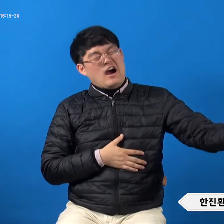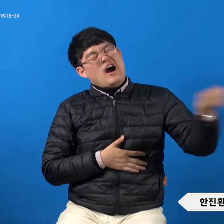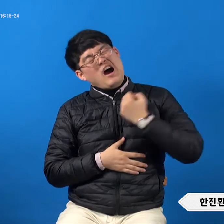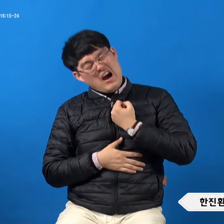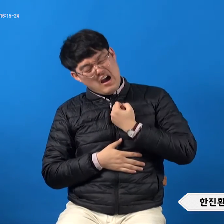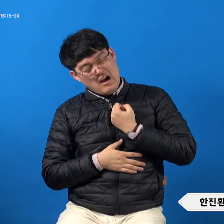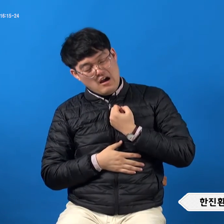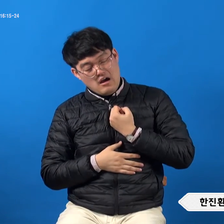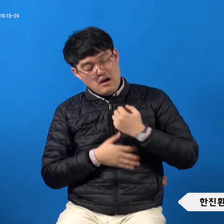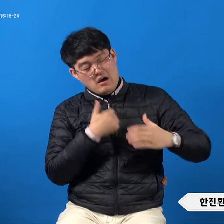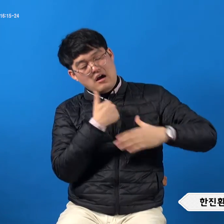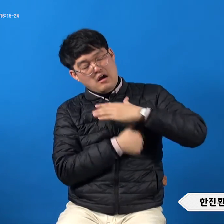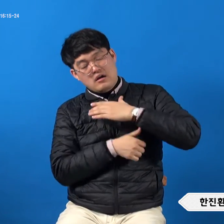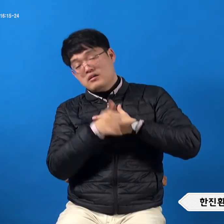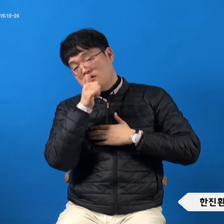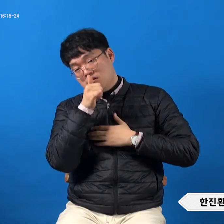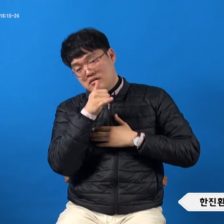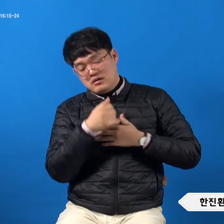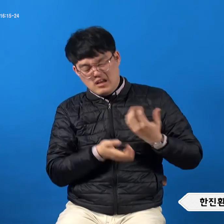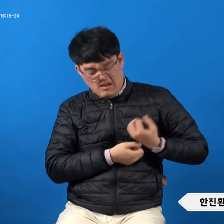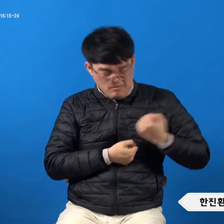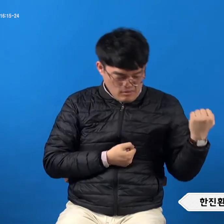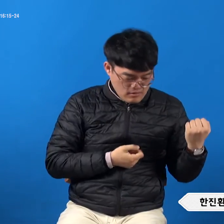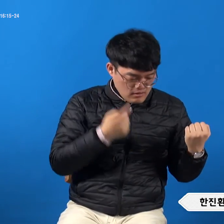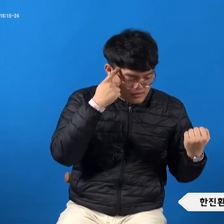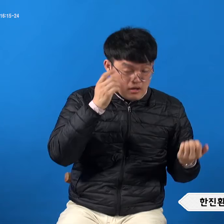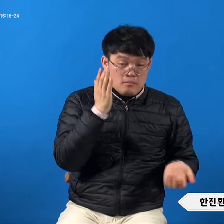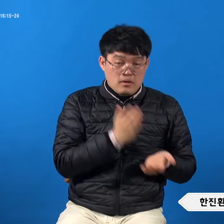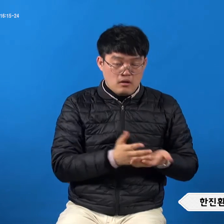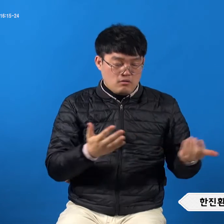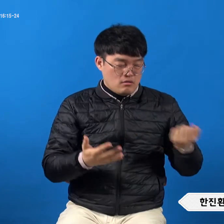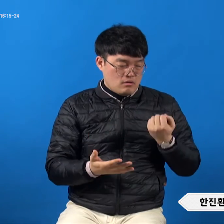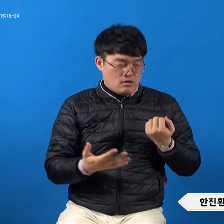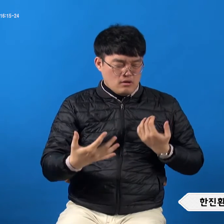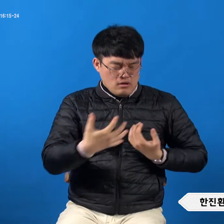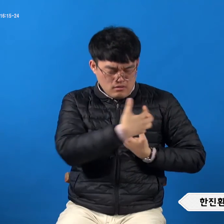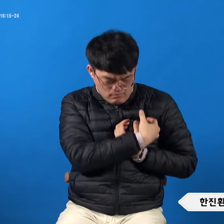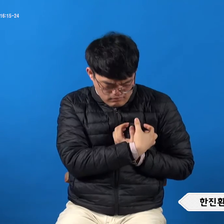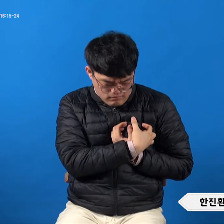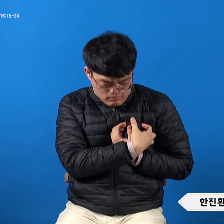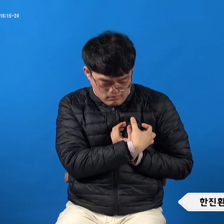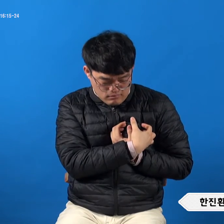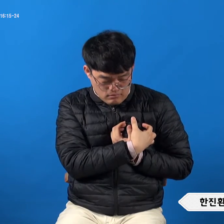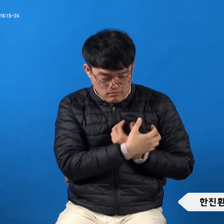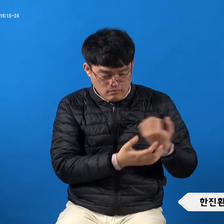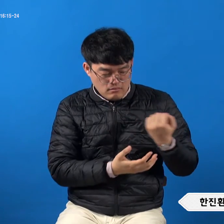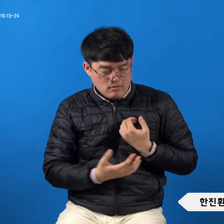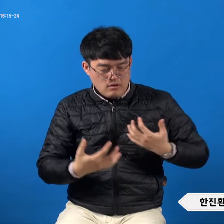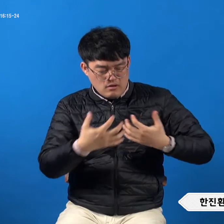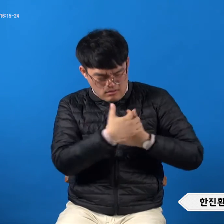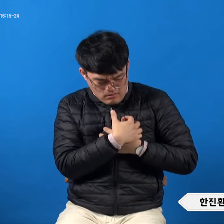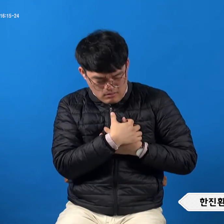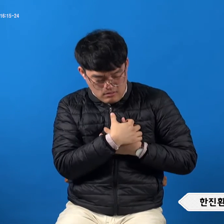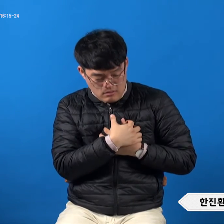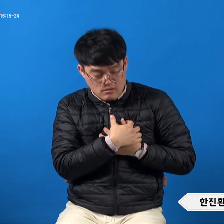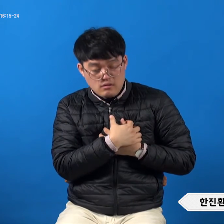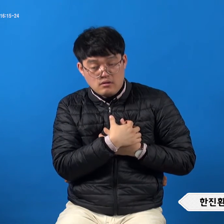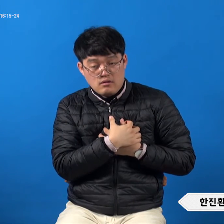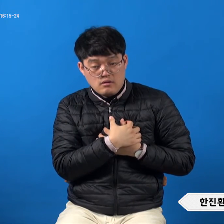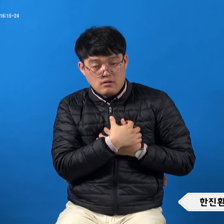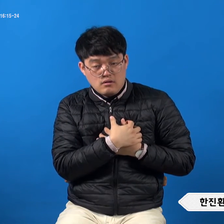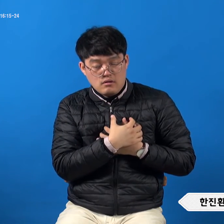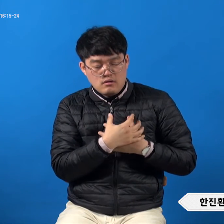뽑으려고 하지 말고 품어라. 품어서 삭혀버리면 못이 변해서 철근이 될 것이다.